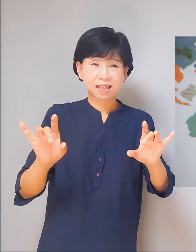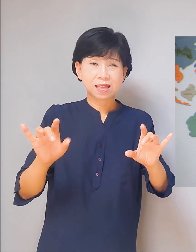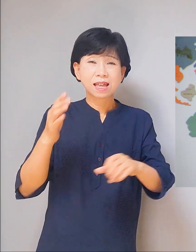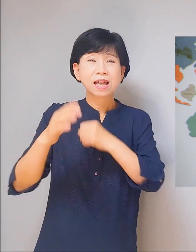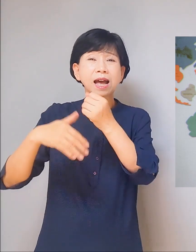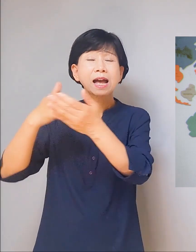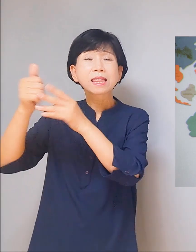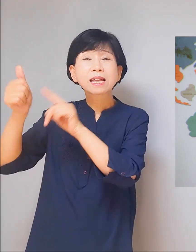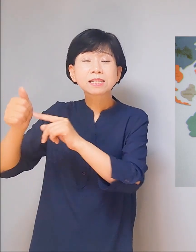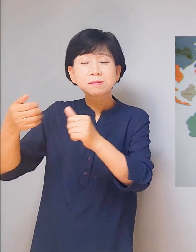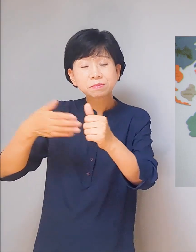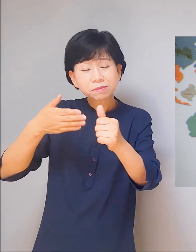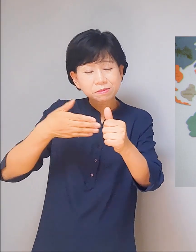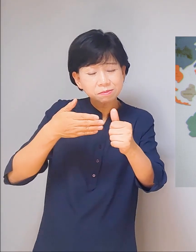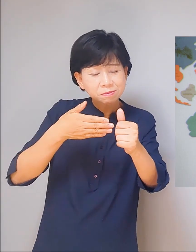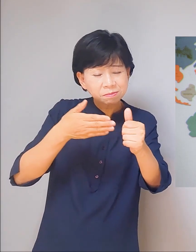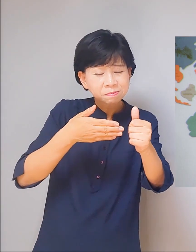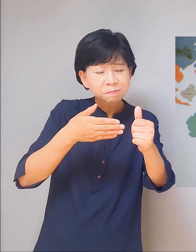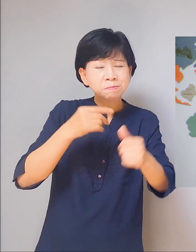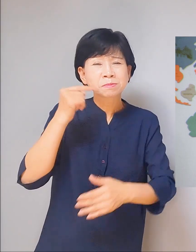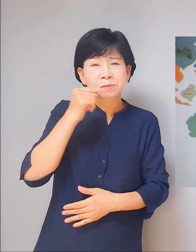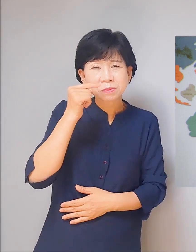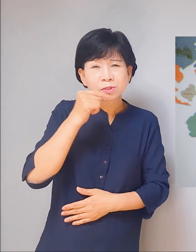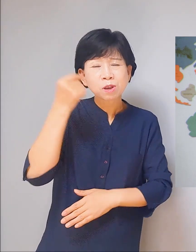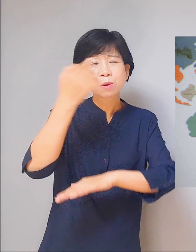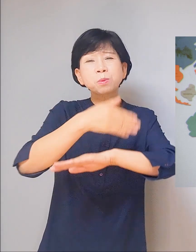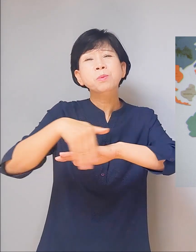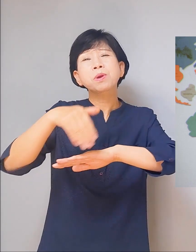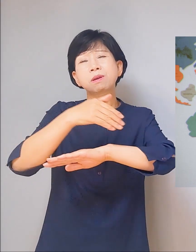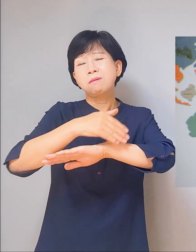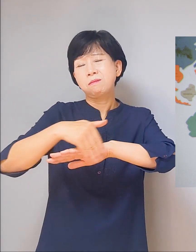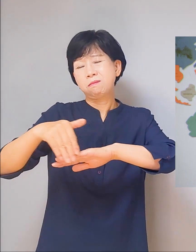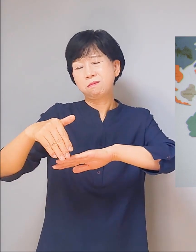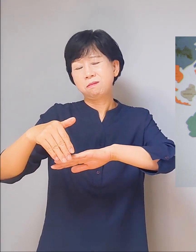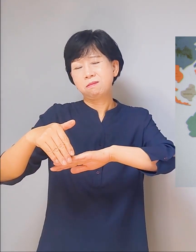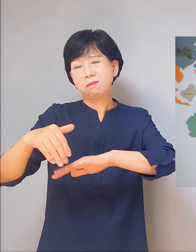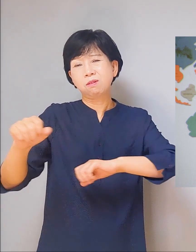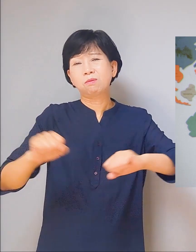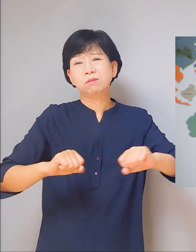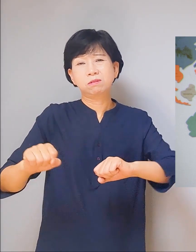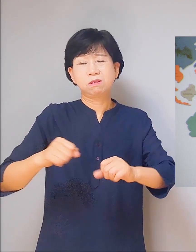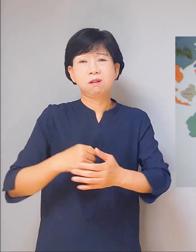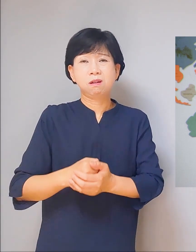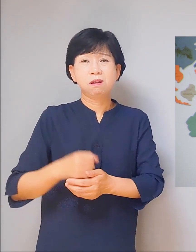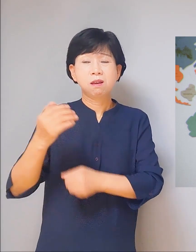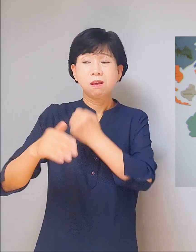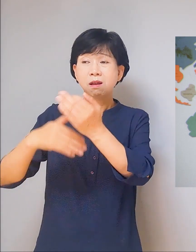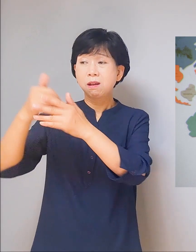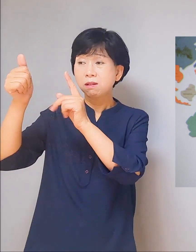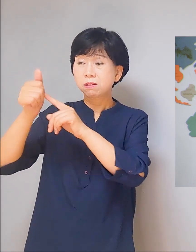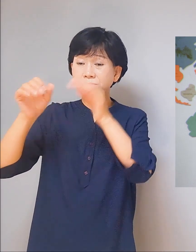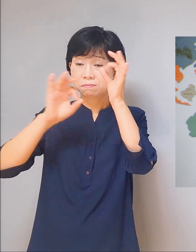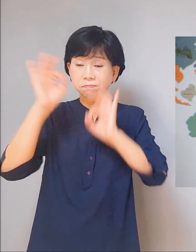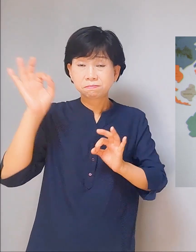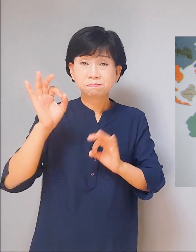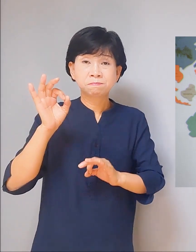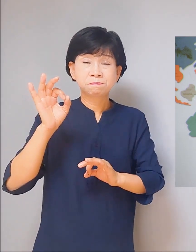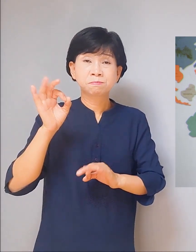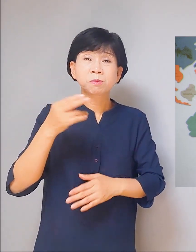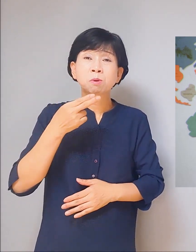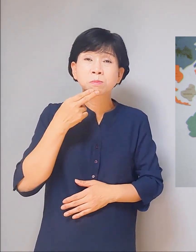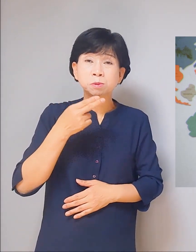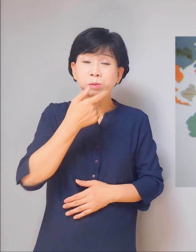하나님의 세심한 치밀한 역사입니다. 하나님은 한치 오차도 없이 다윗이 역사의 그